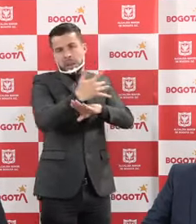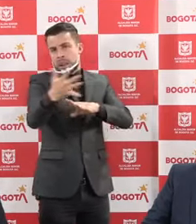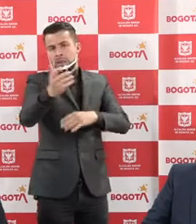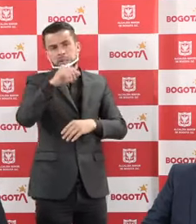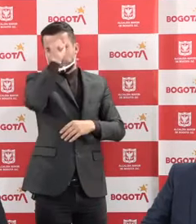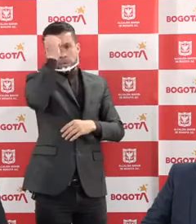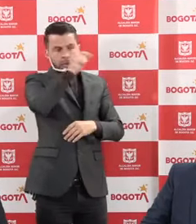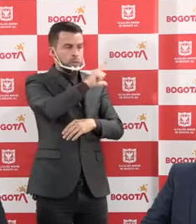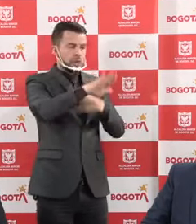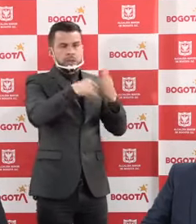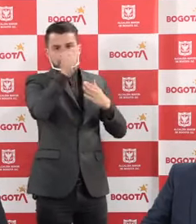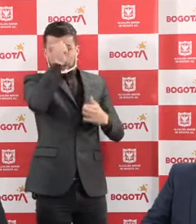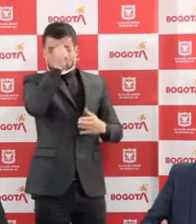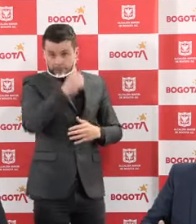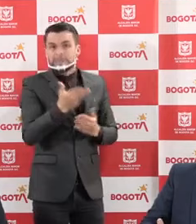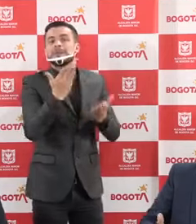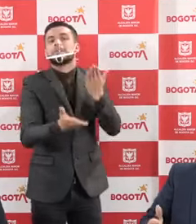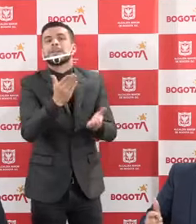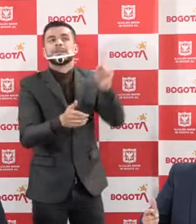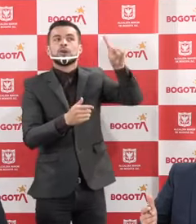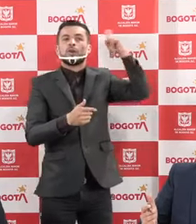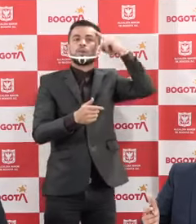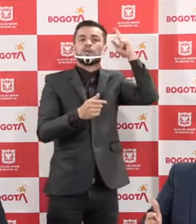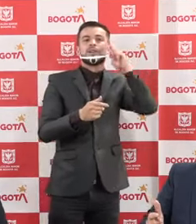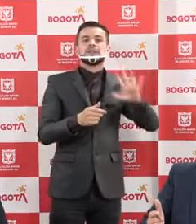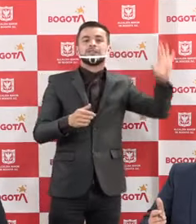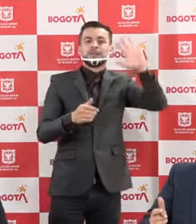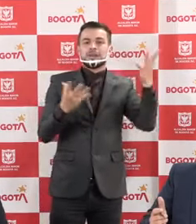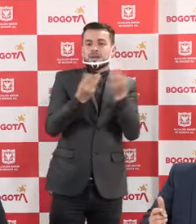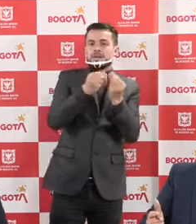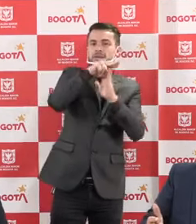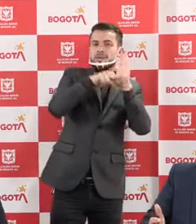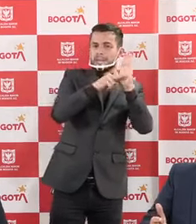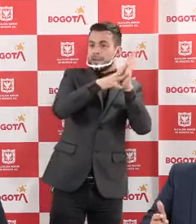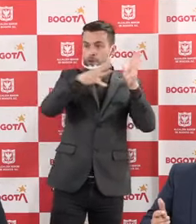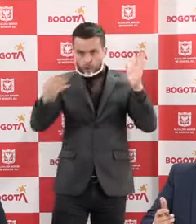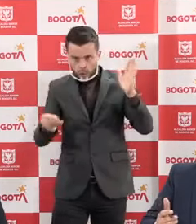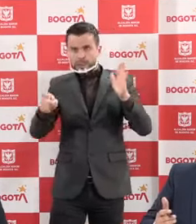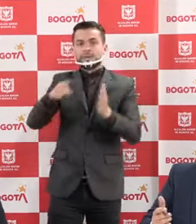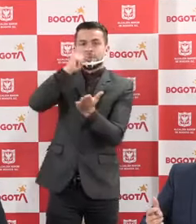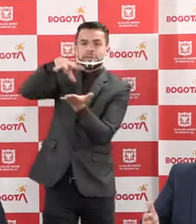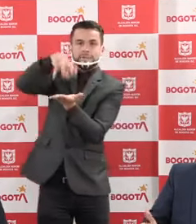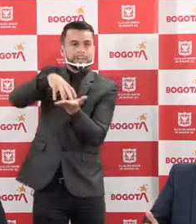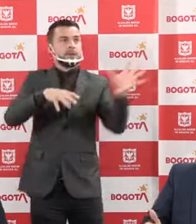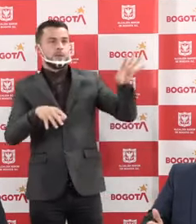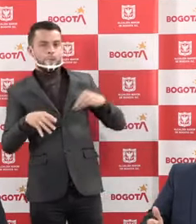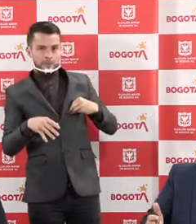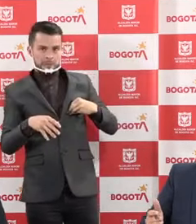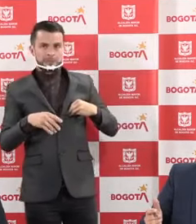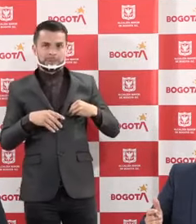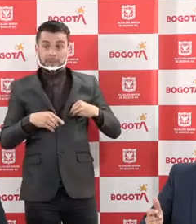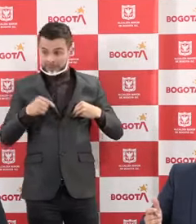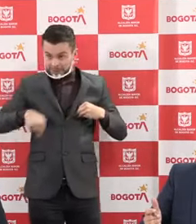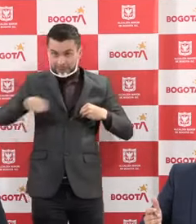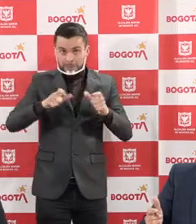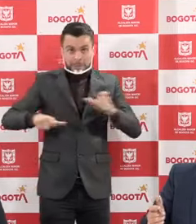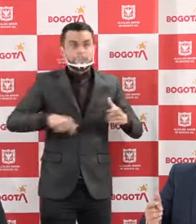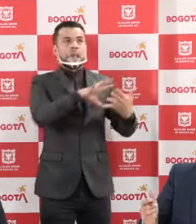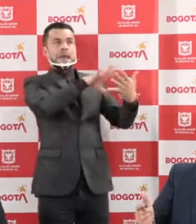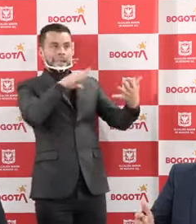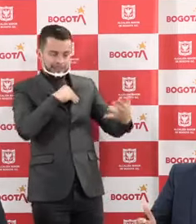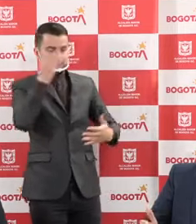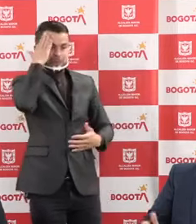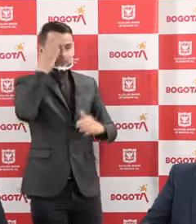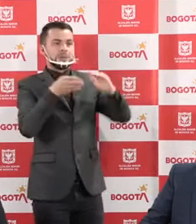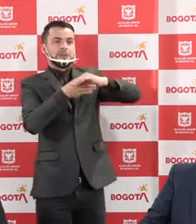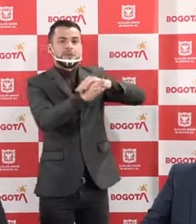nacional y frente al aforo pues el mismo dinamismo de la misma dinámica del pico y cédula de solo para los